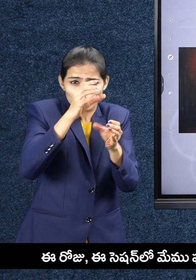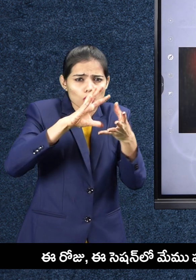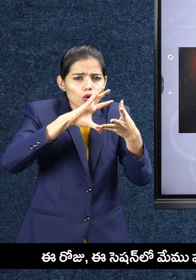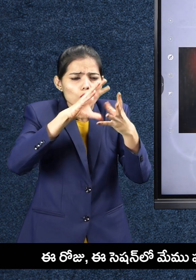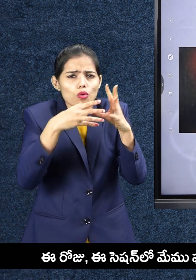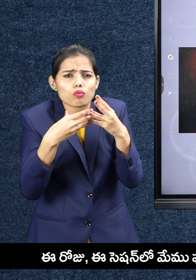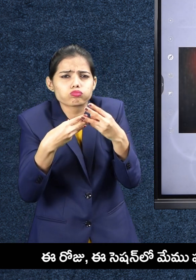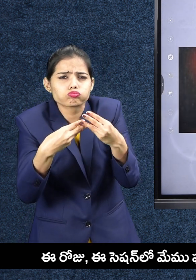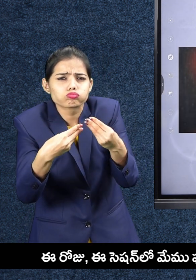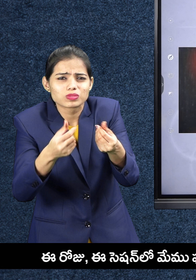అన్వేషిస్తాం.